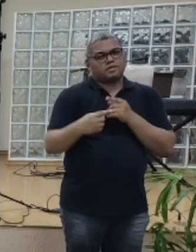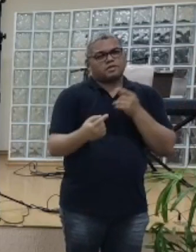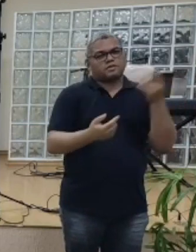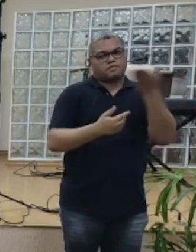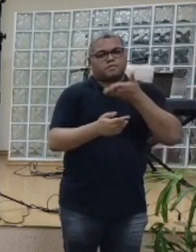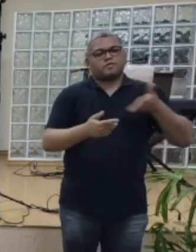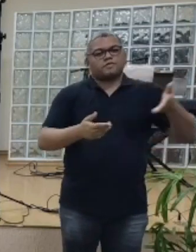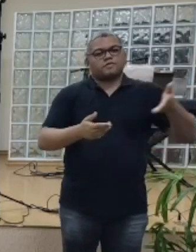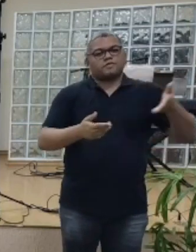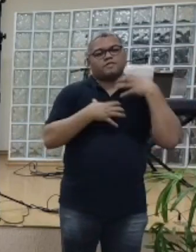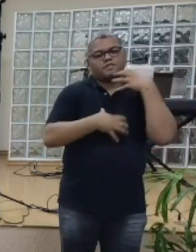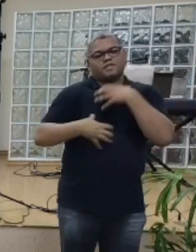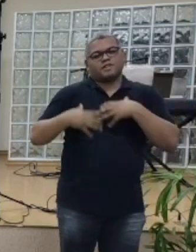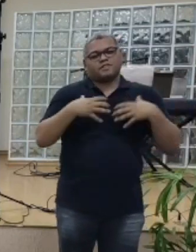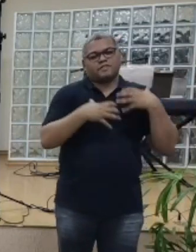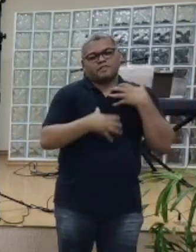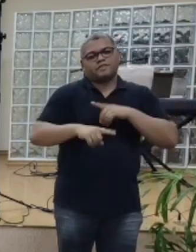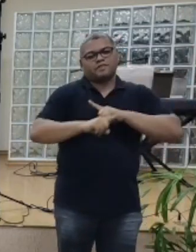acontecendo.